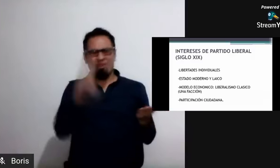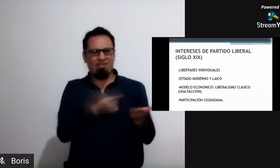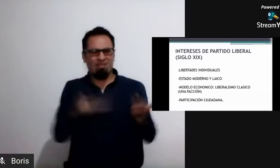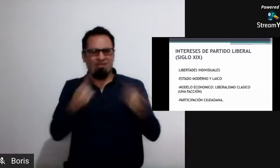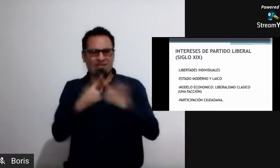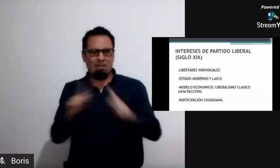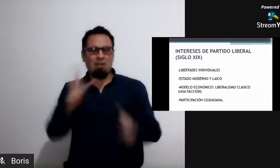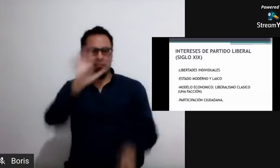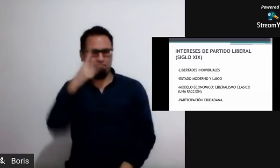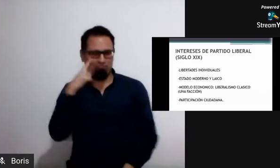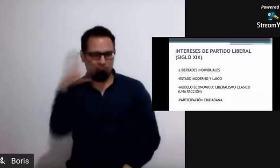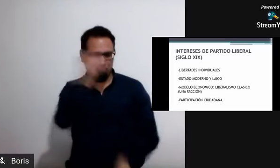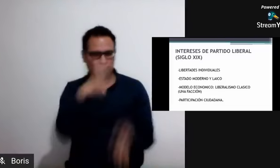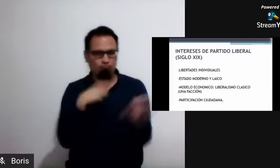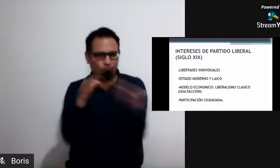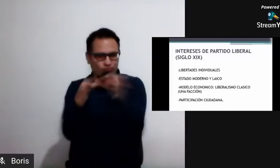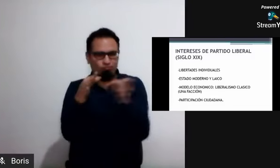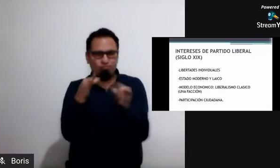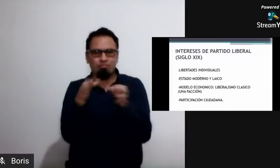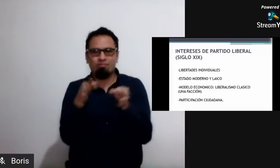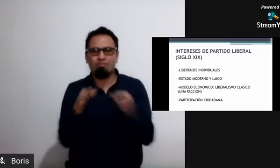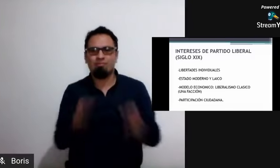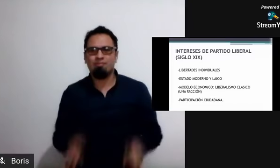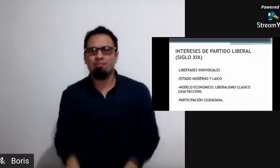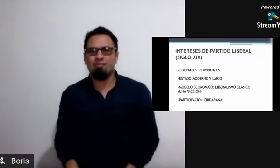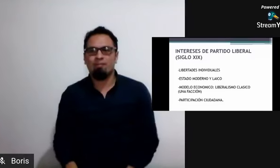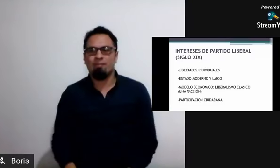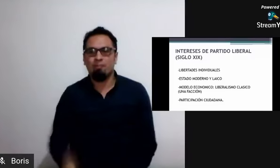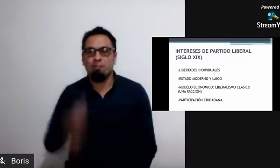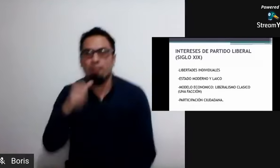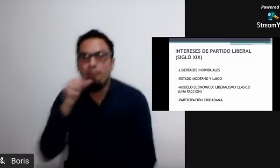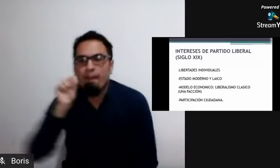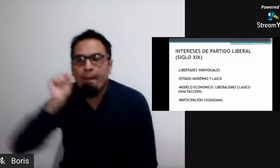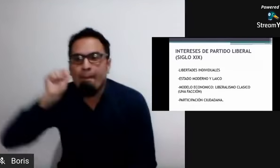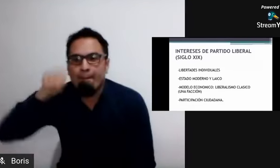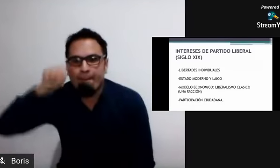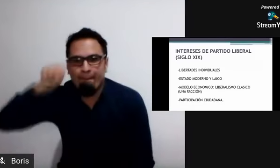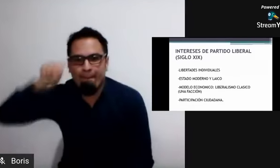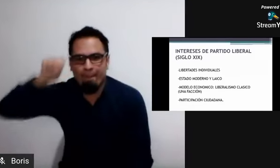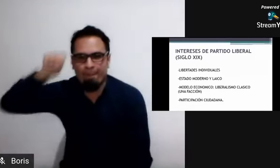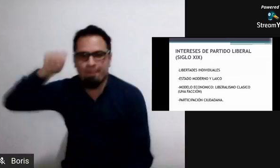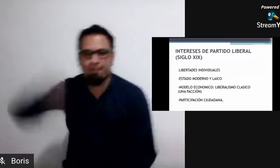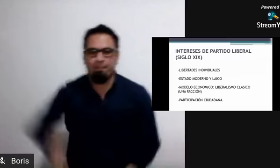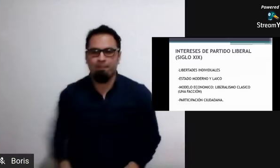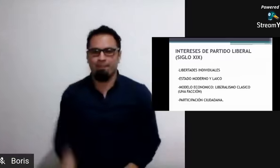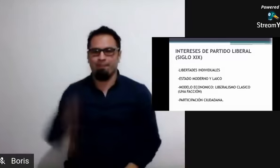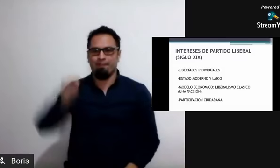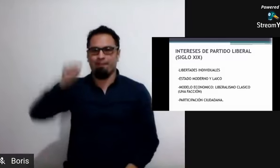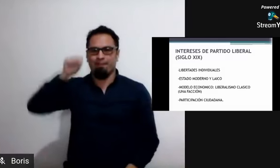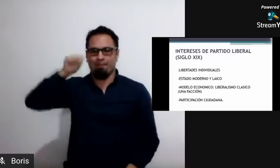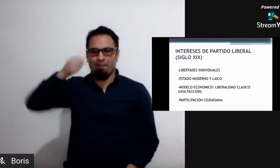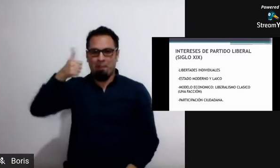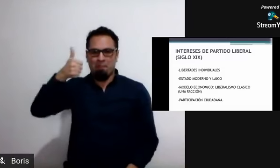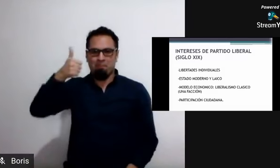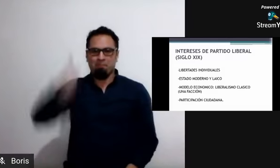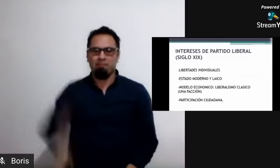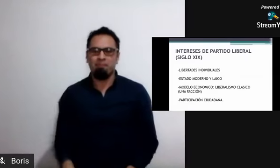pero también empiezan a surgir otras poblaciones, otros grupos que son los draconianos, que